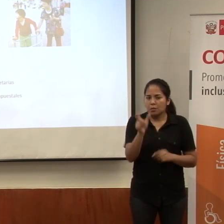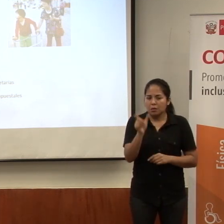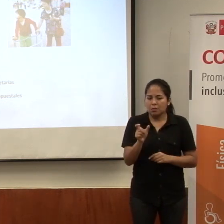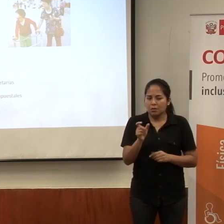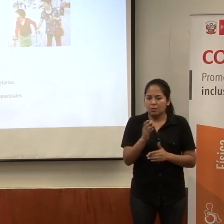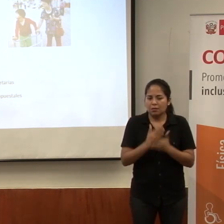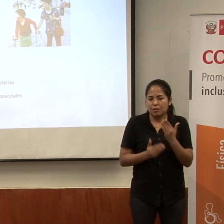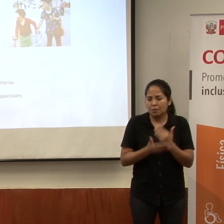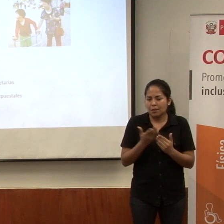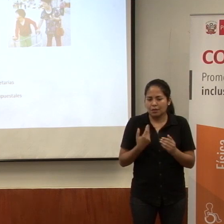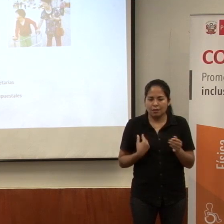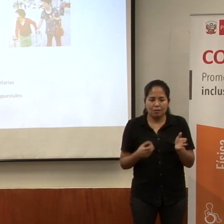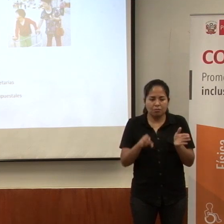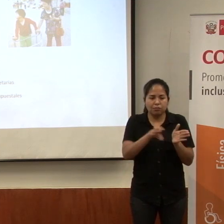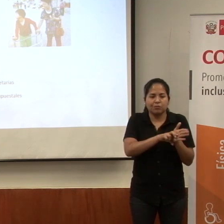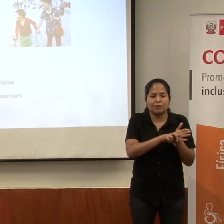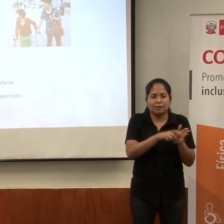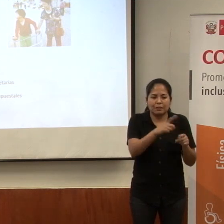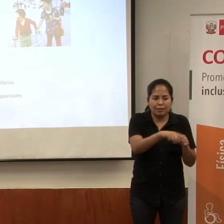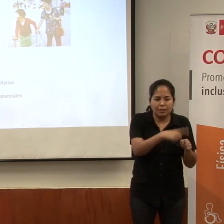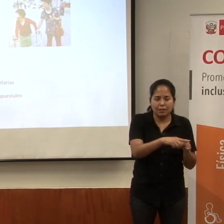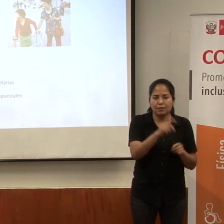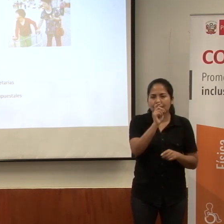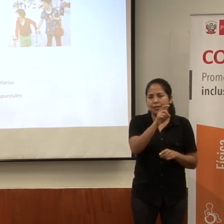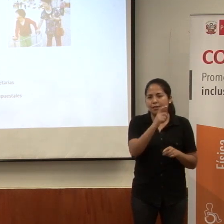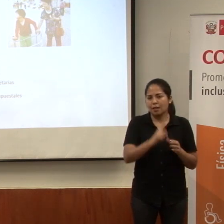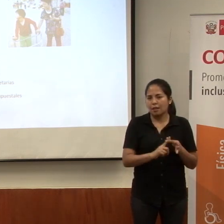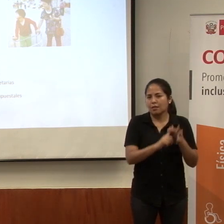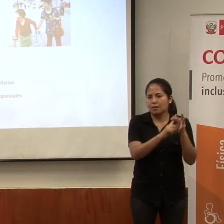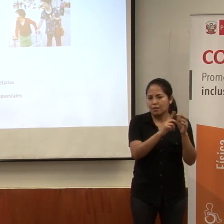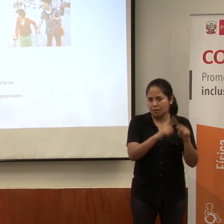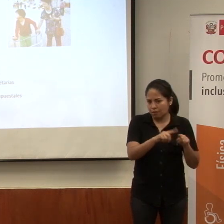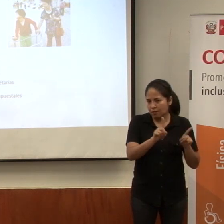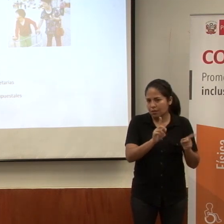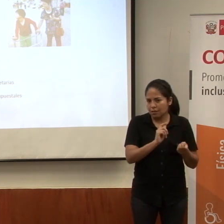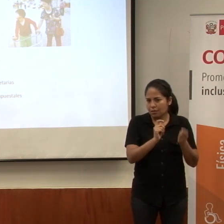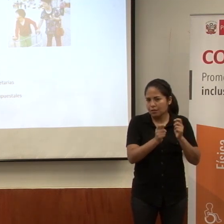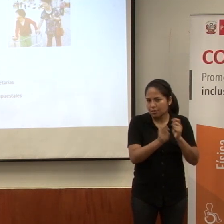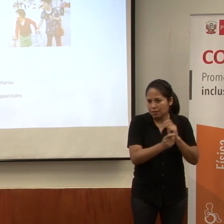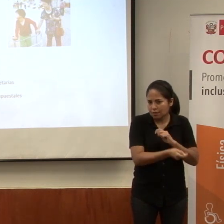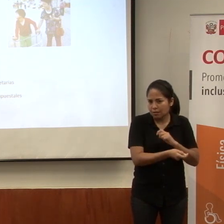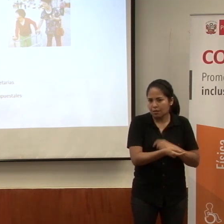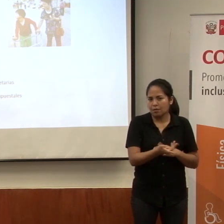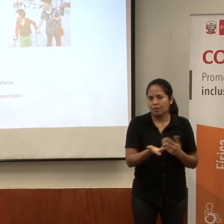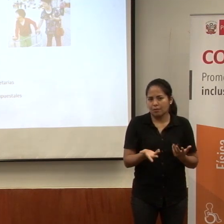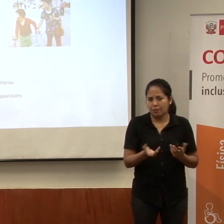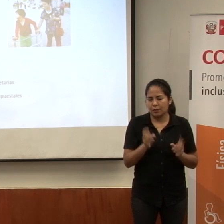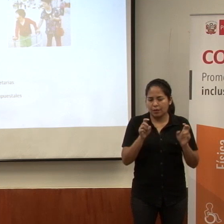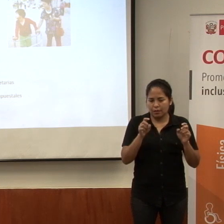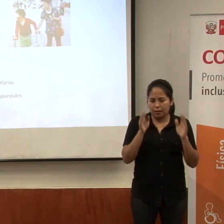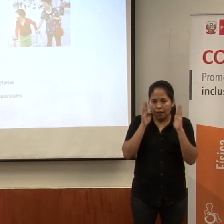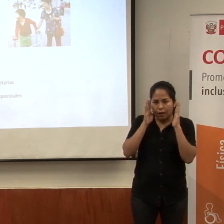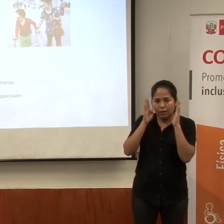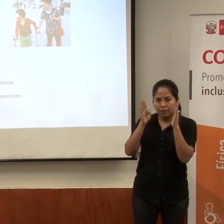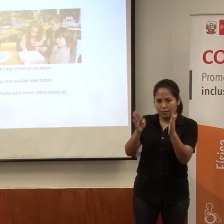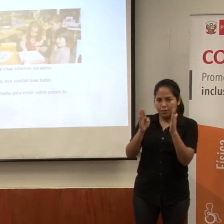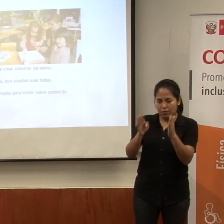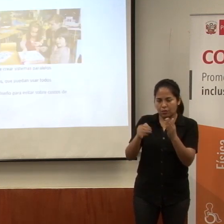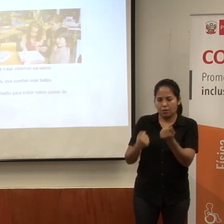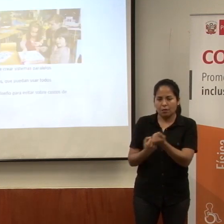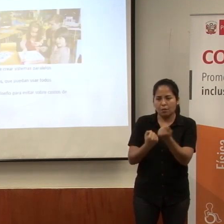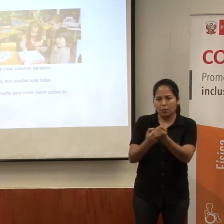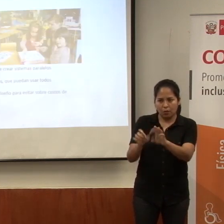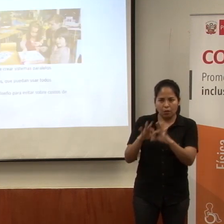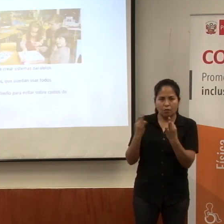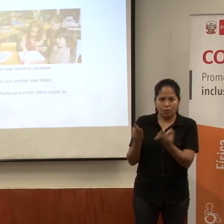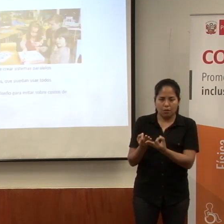un vehículo especial, en un taxi, etc. O sea, hay una serie de mayores costos que tienen que ser atendidos en términos del apoyo a las